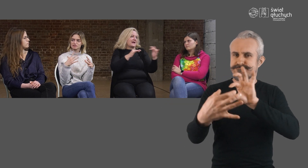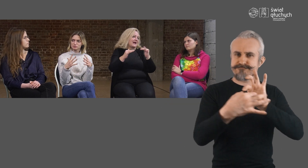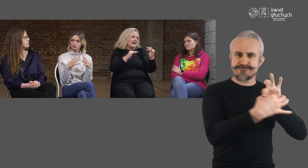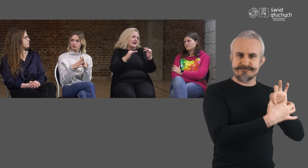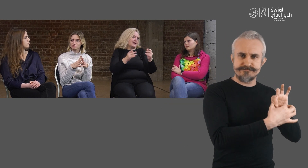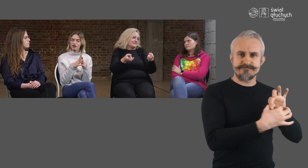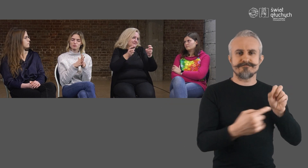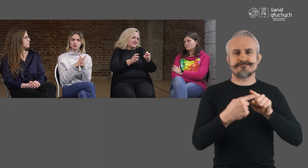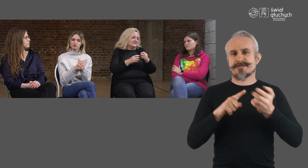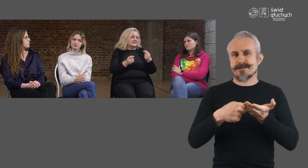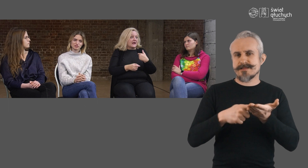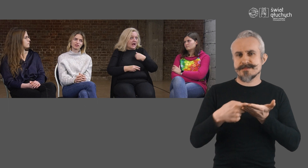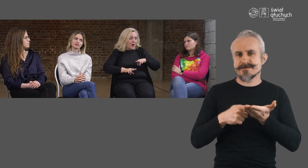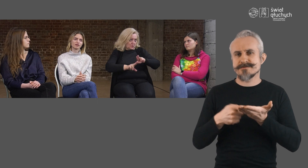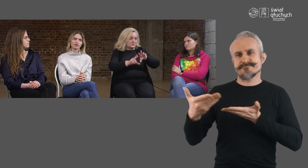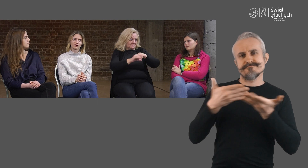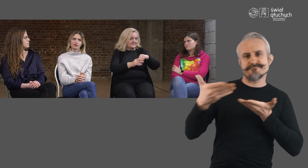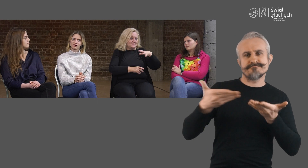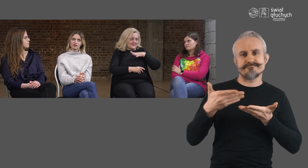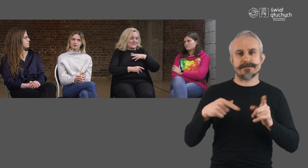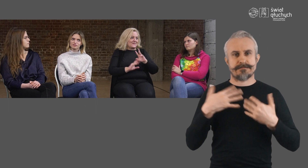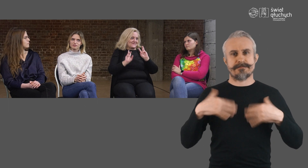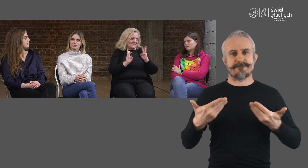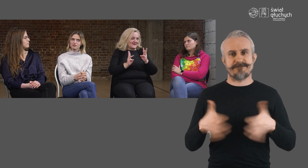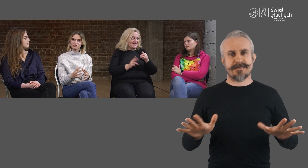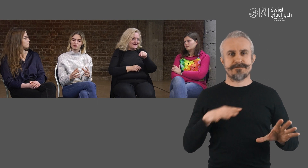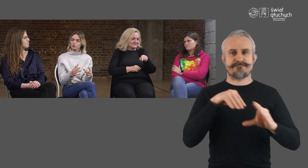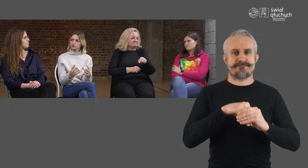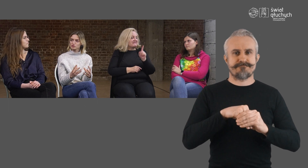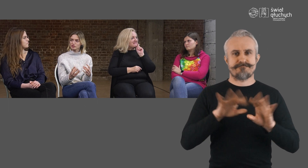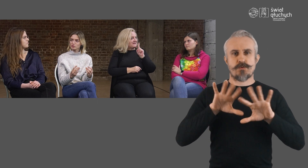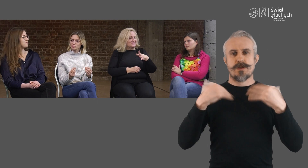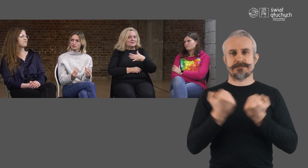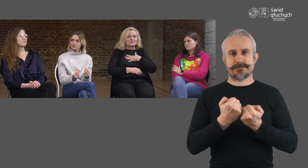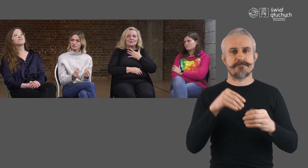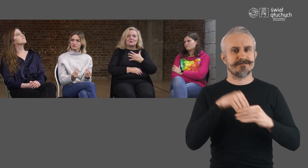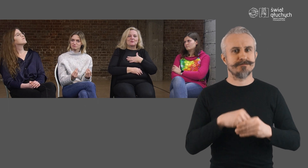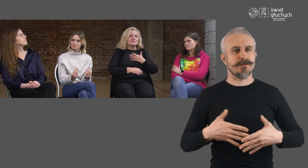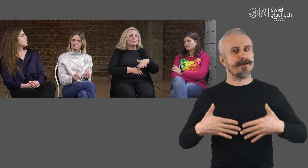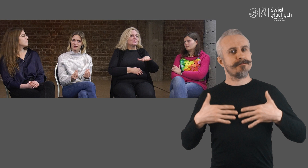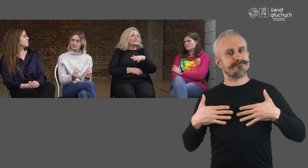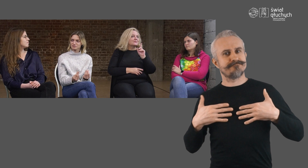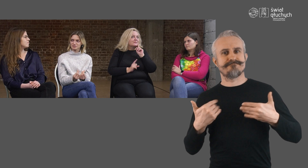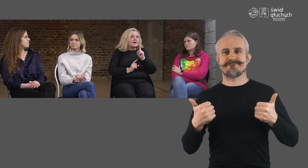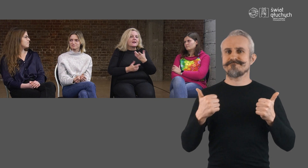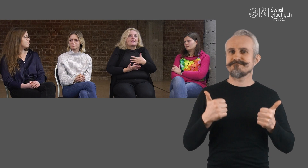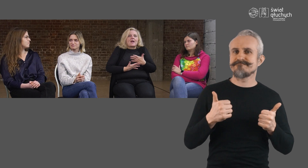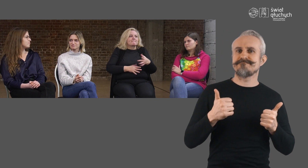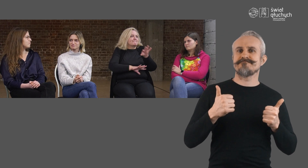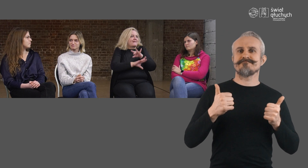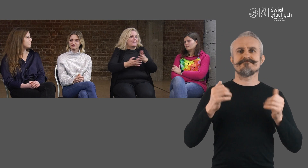się między nimi tworzy. Brałam udział w tych warsztatach i naprawdę było czuć taką magię w